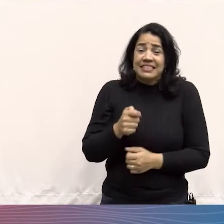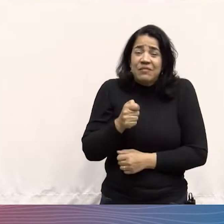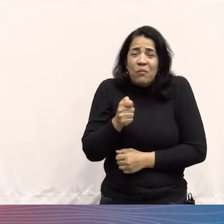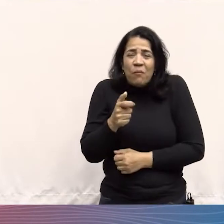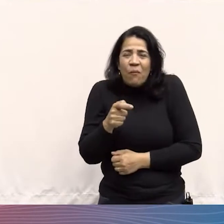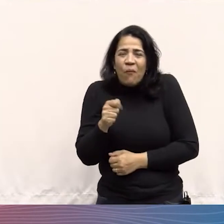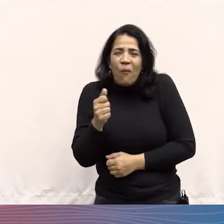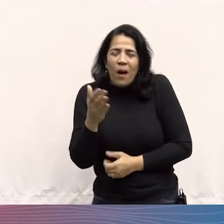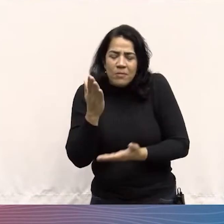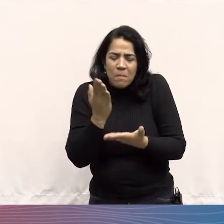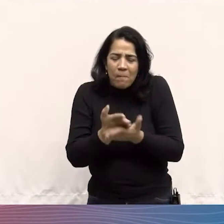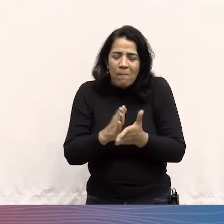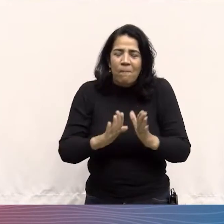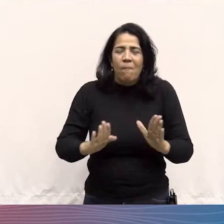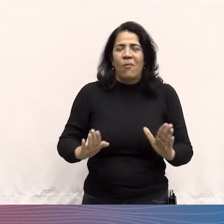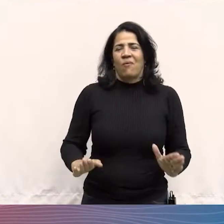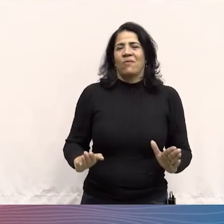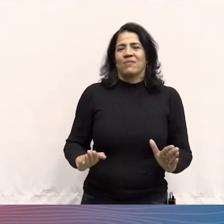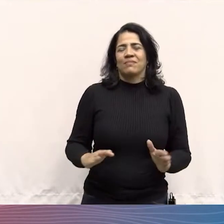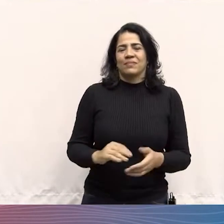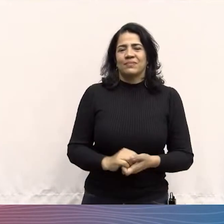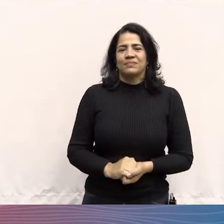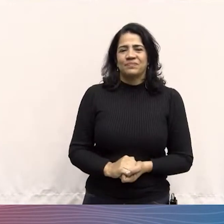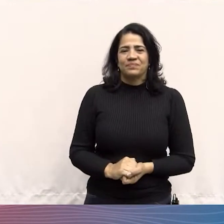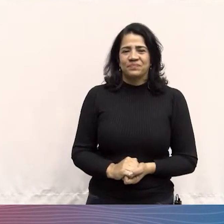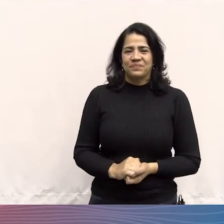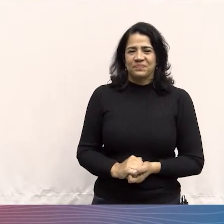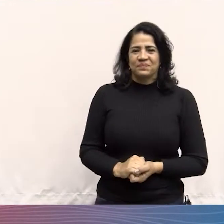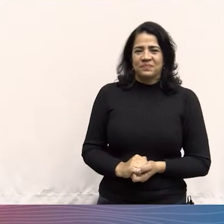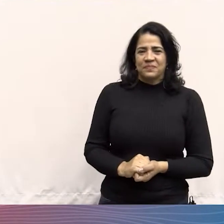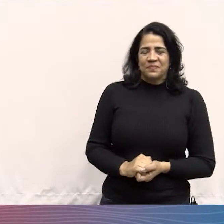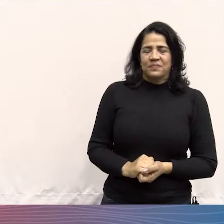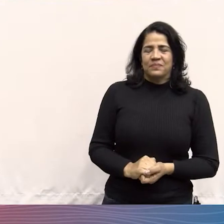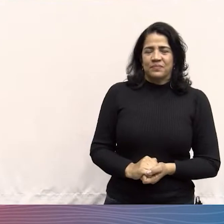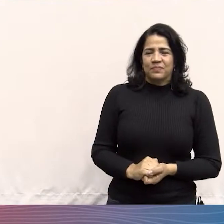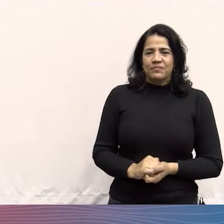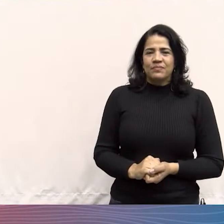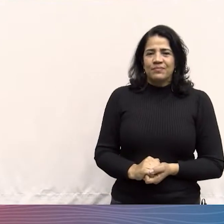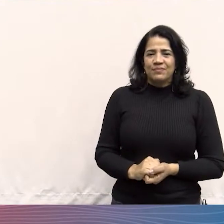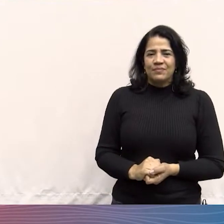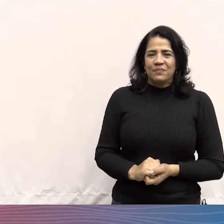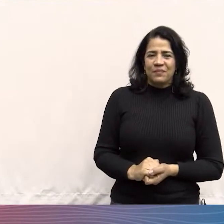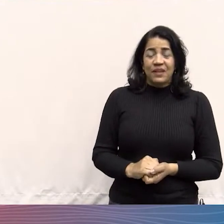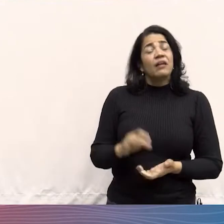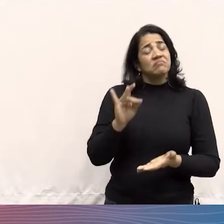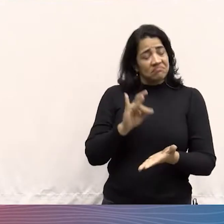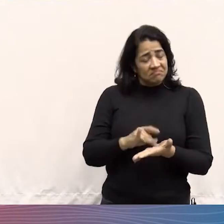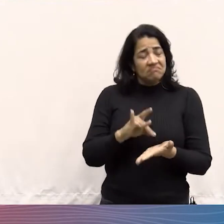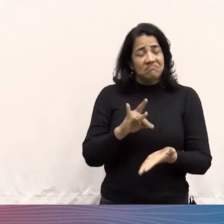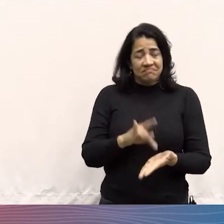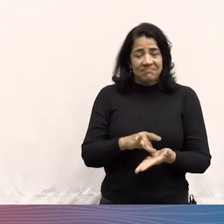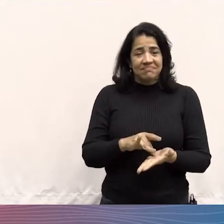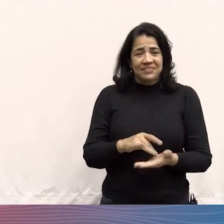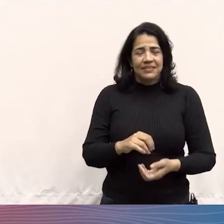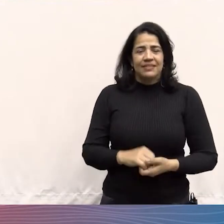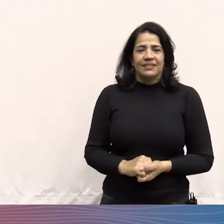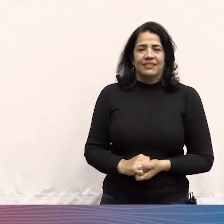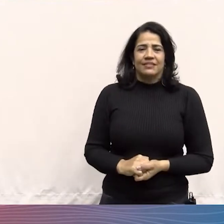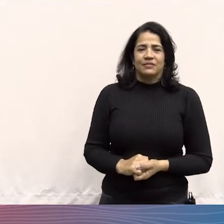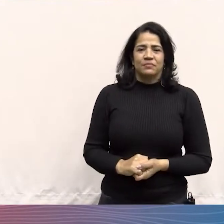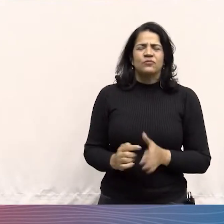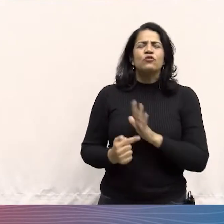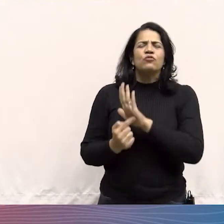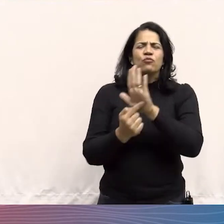pronta. Já está tomando forma. Não é verdade? Vou mostrar um versículo